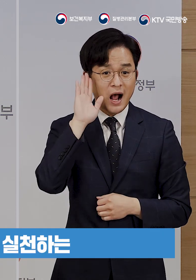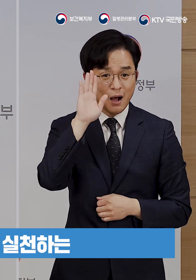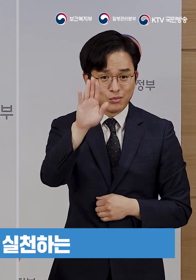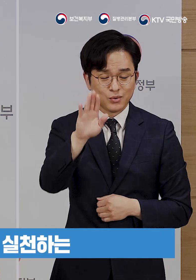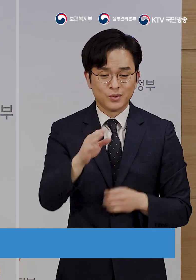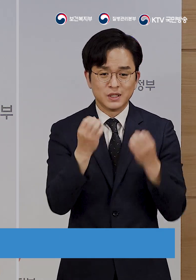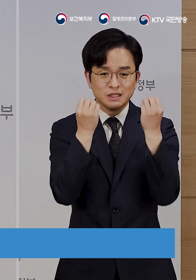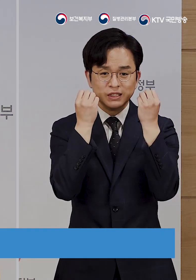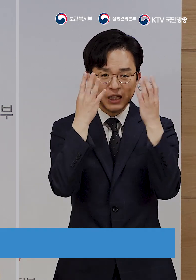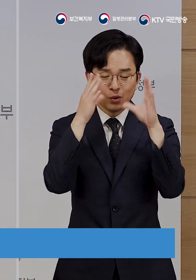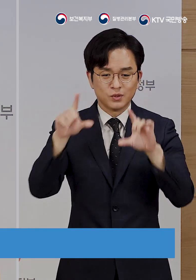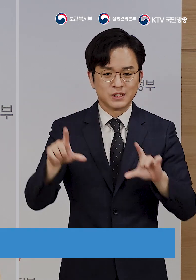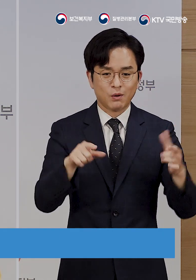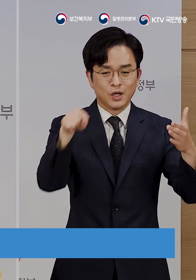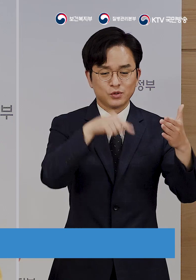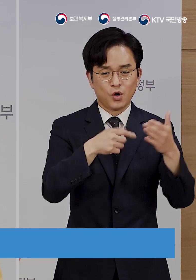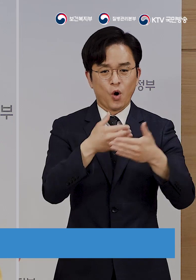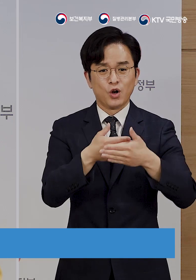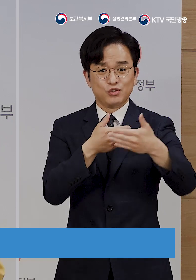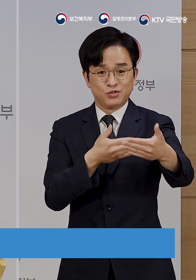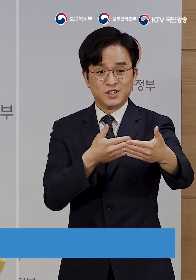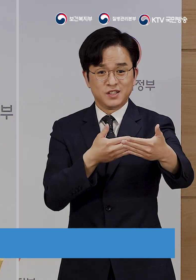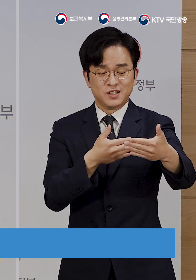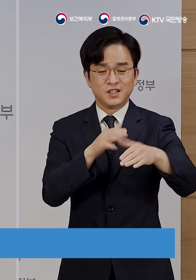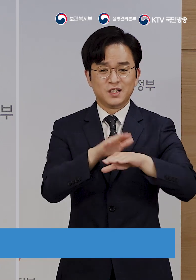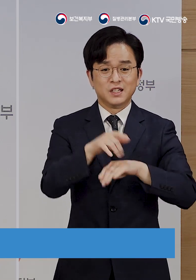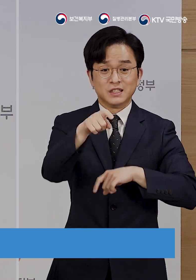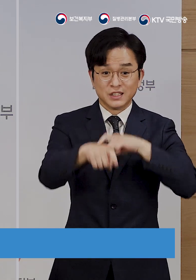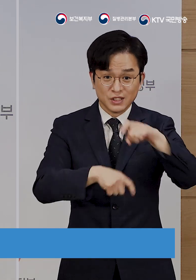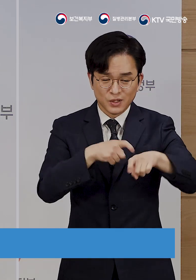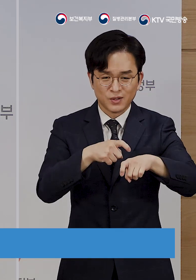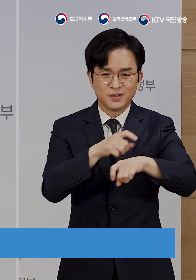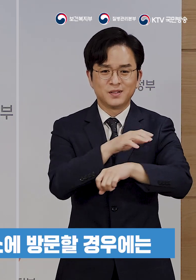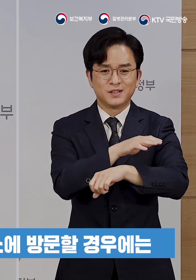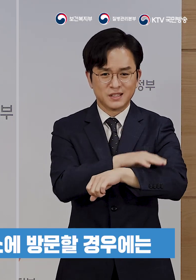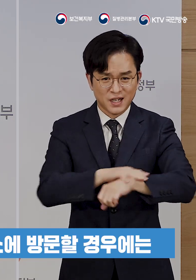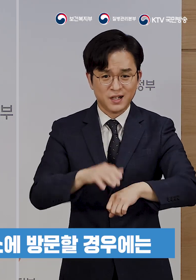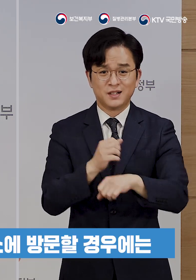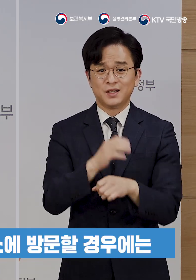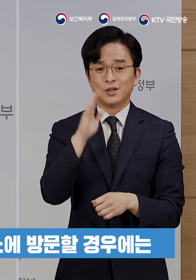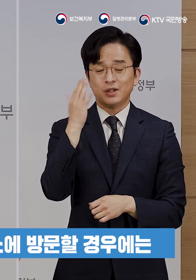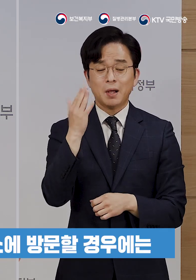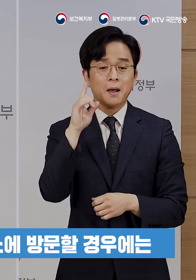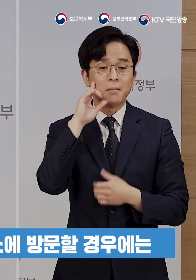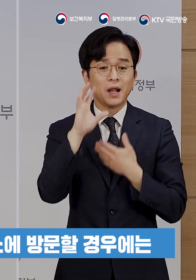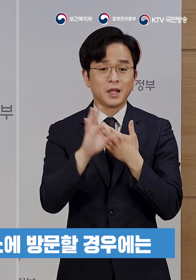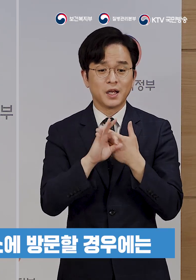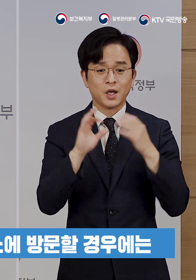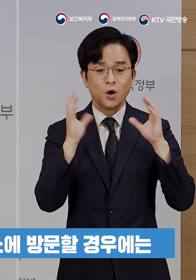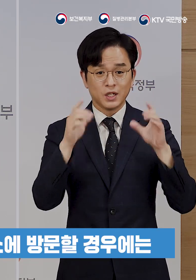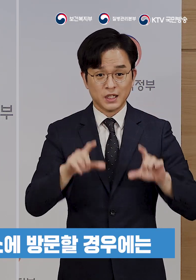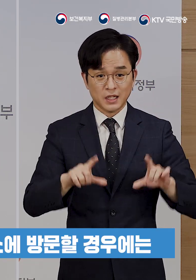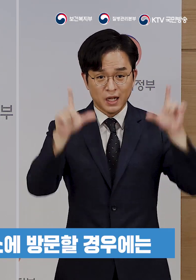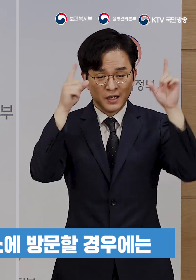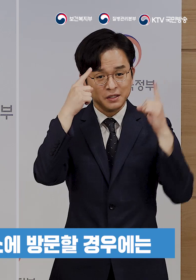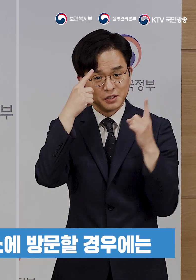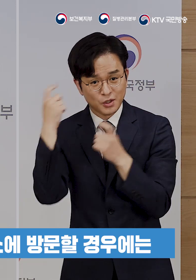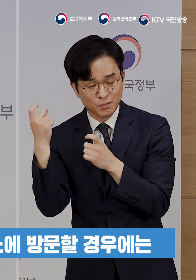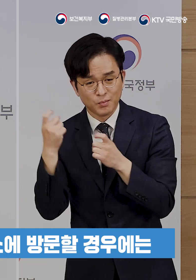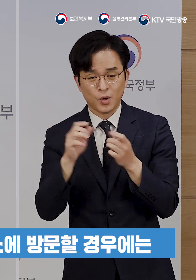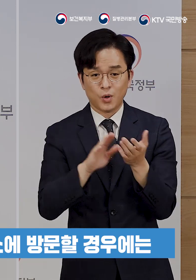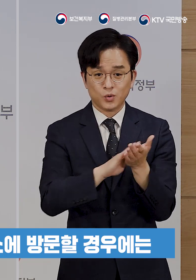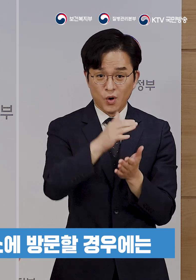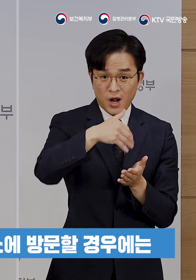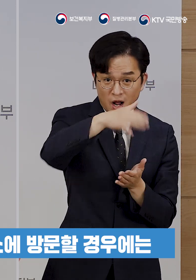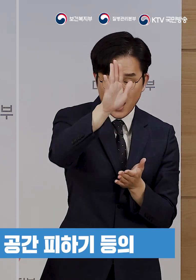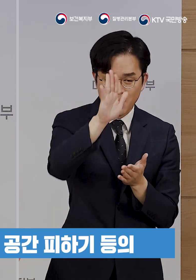거리두기를 실천하는 새로운 방식이 될 것입니다. 또한 혹시 놀이동산이나 행사장과 같은 장소에